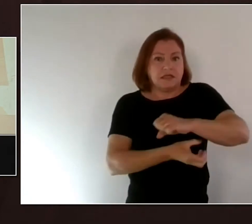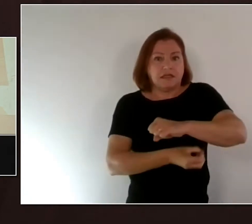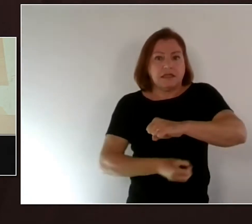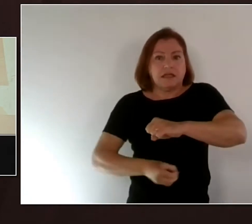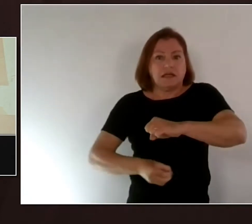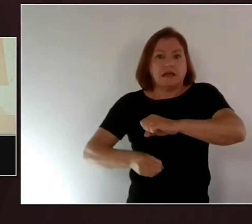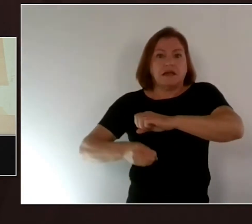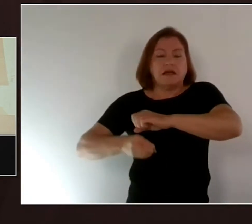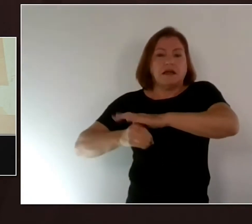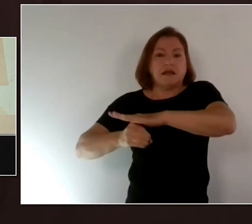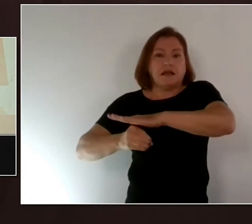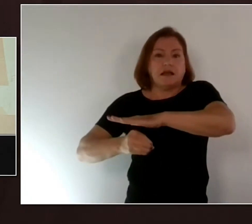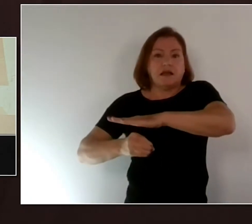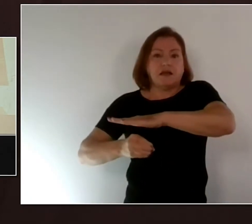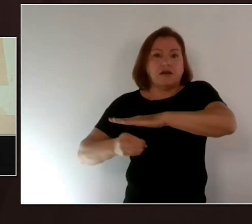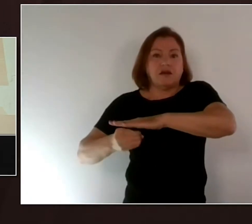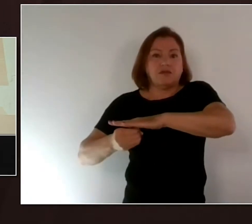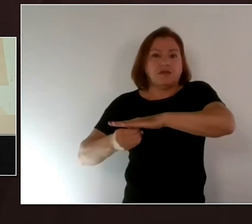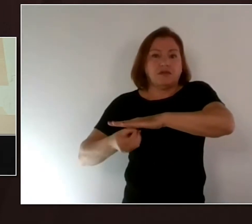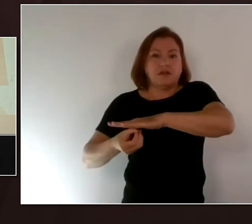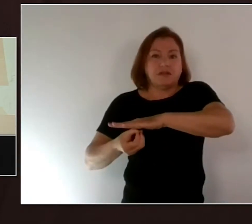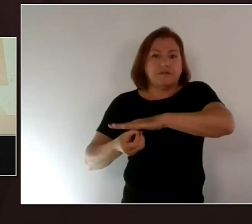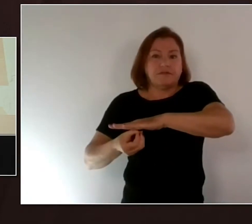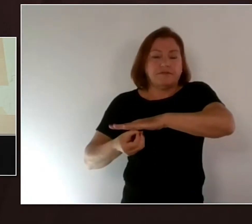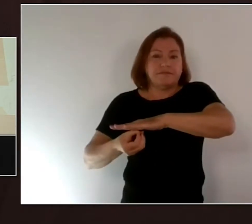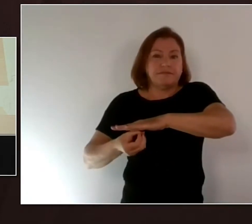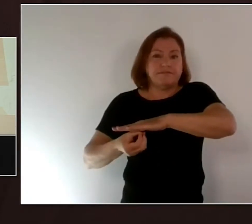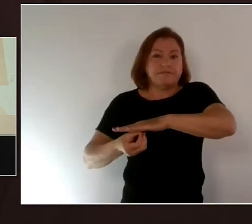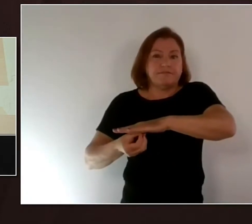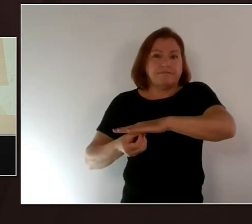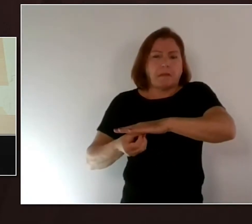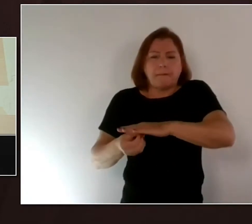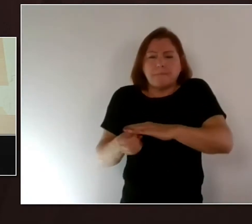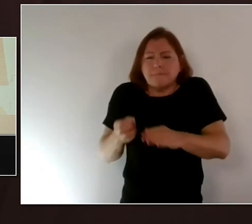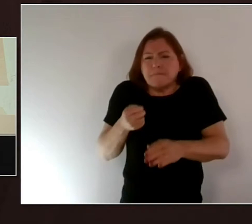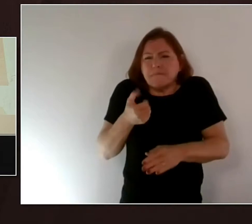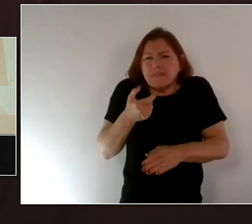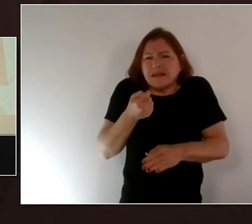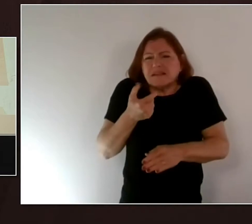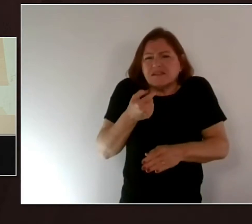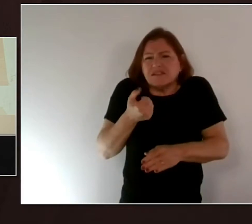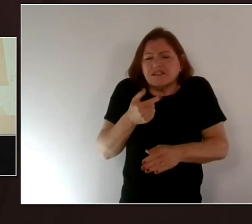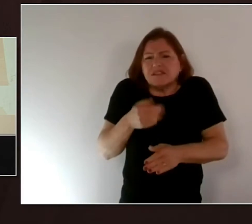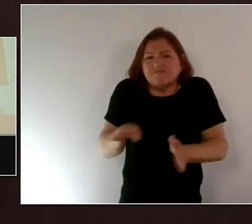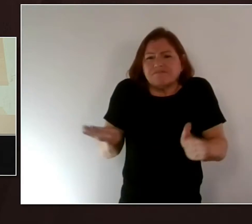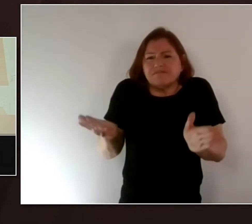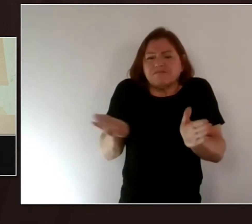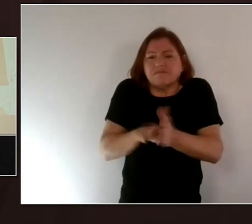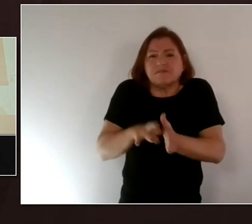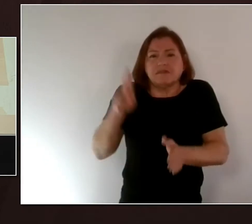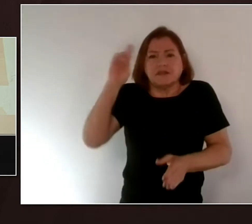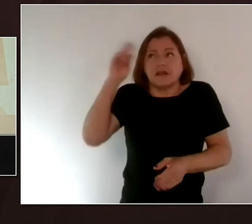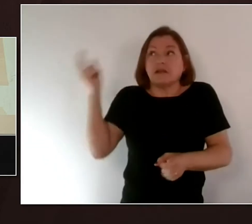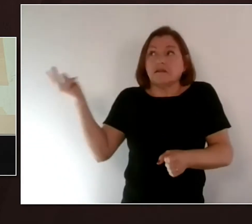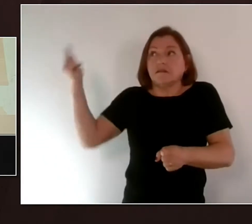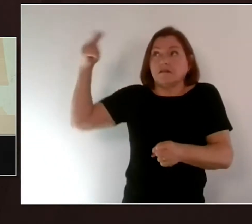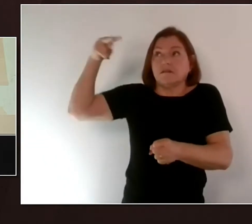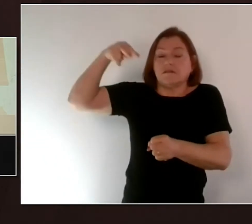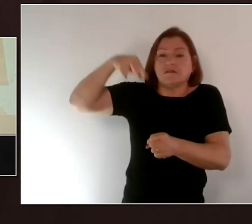da vinda do Senhor. E este é o momento da